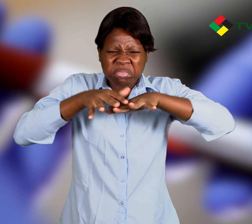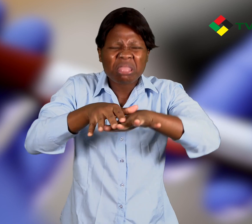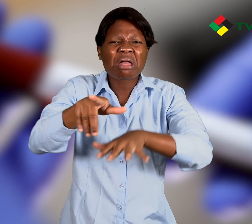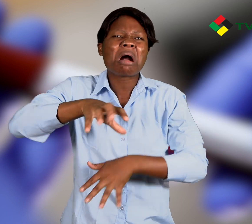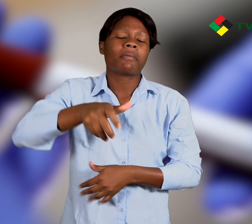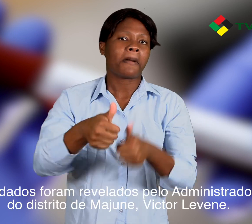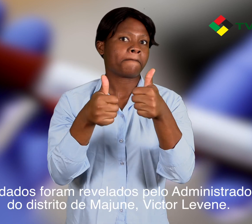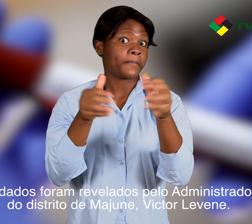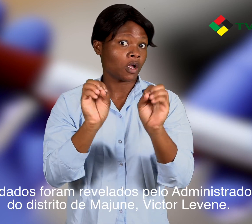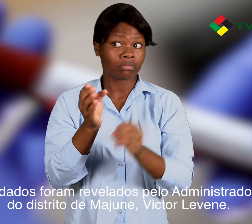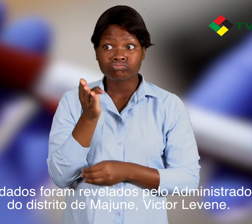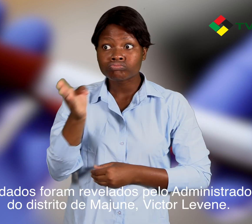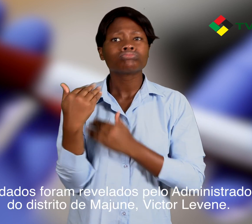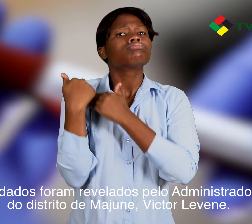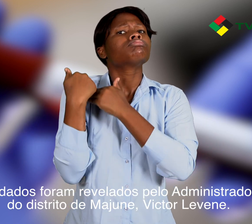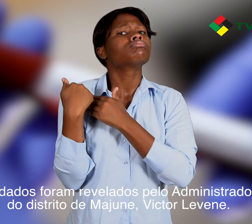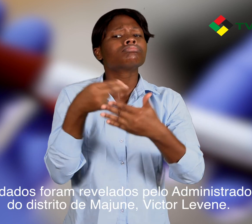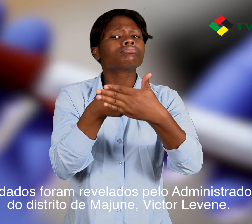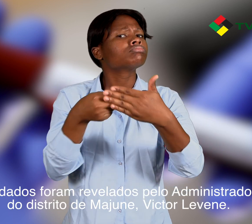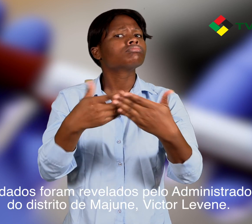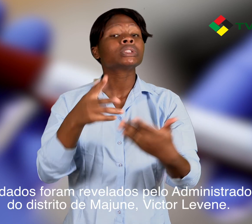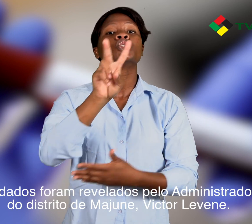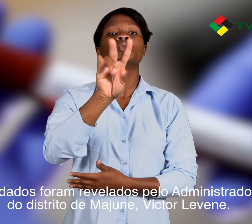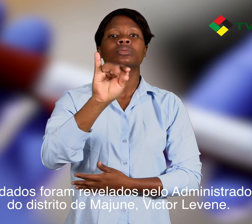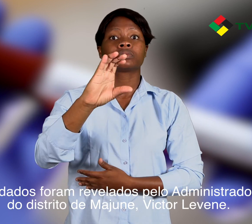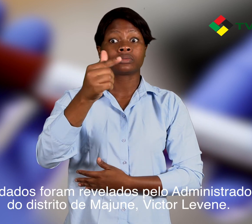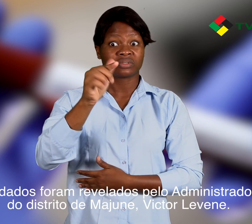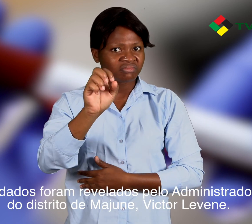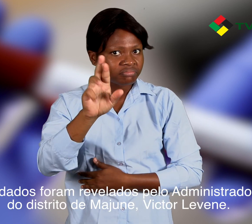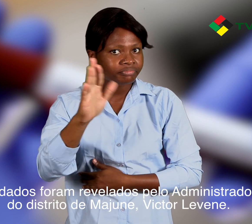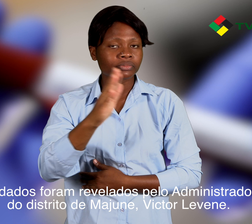Os dados foram revelados pelo administrador do Distrito de Majune, Vitor Levin.